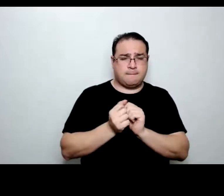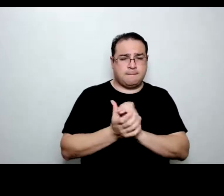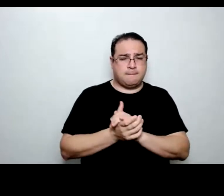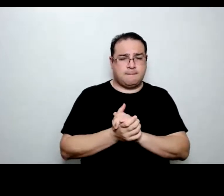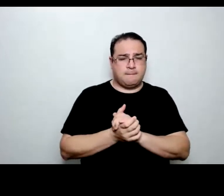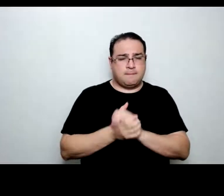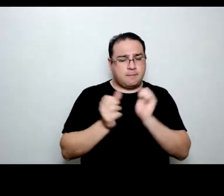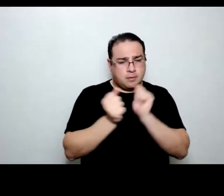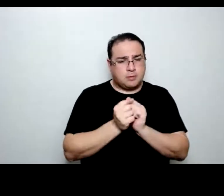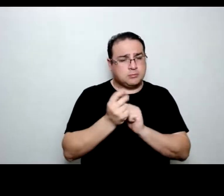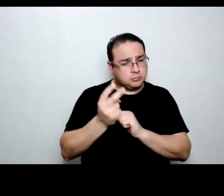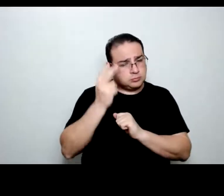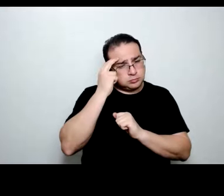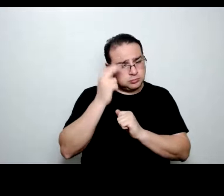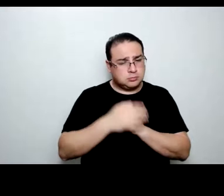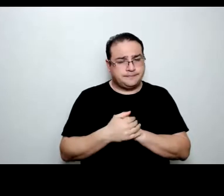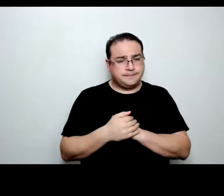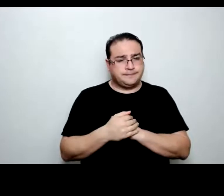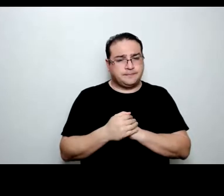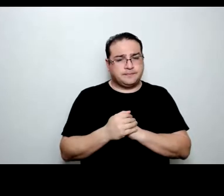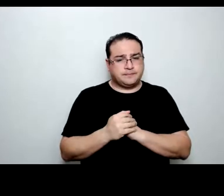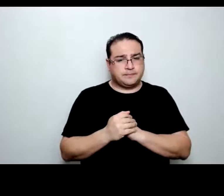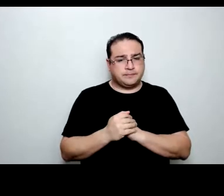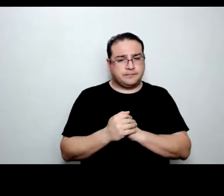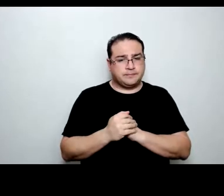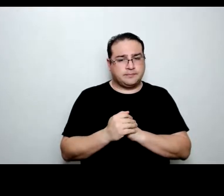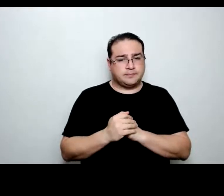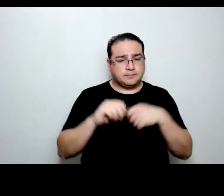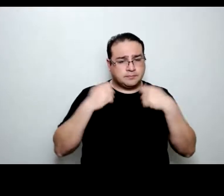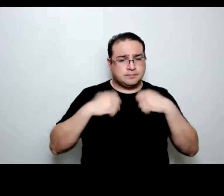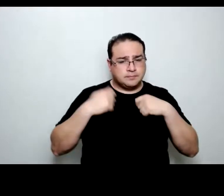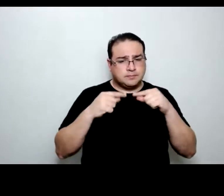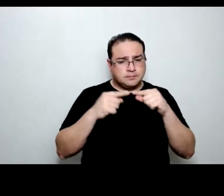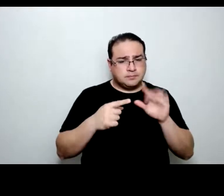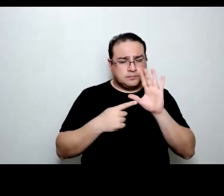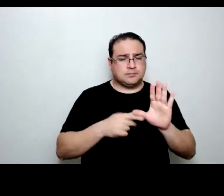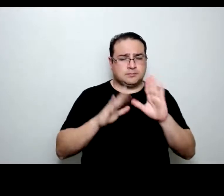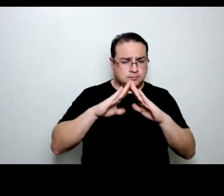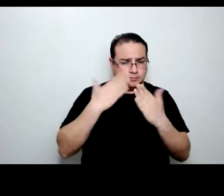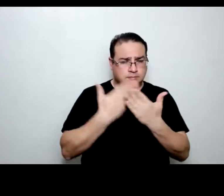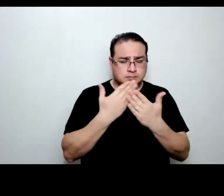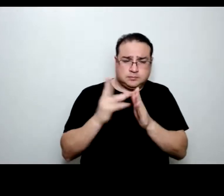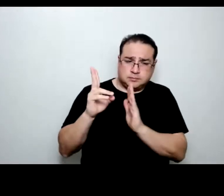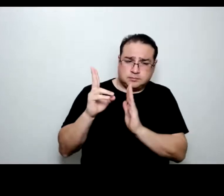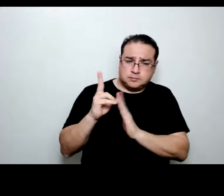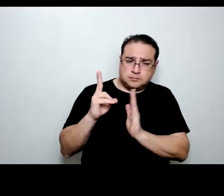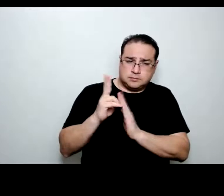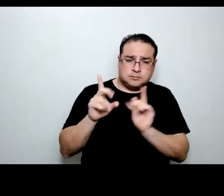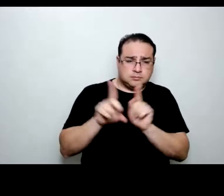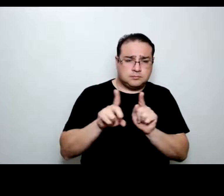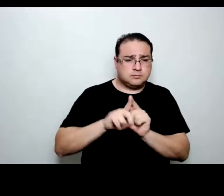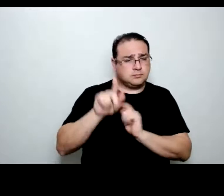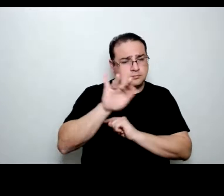objeto cultural, é preciso lembrar que as escolas indígenas são, em